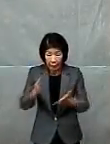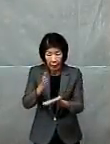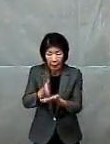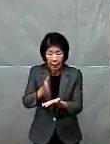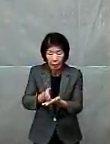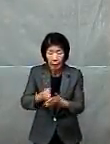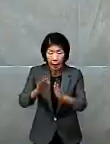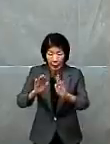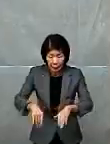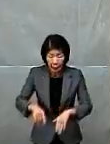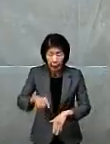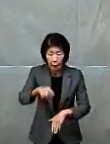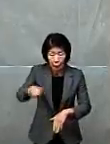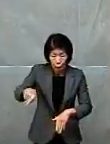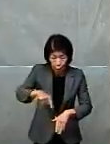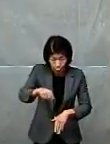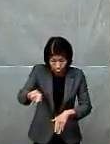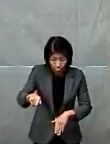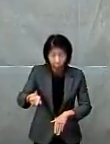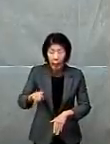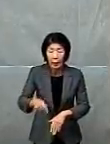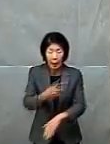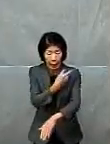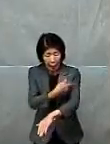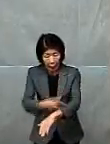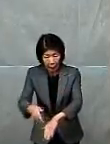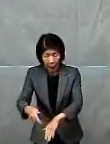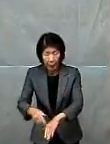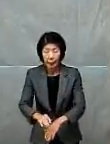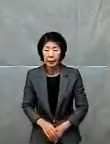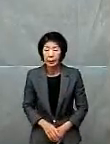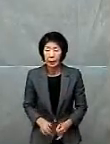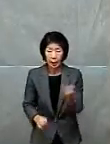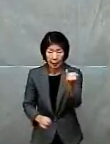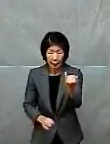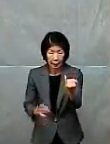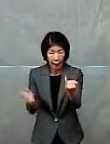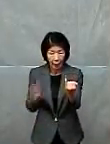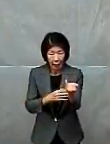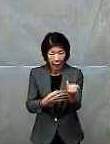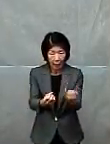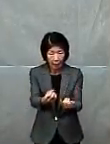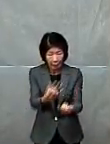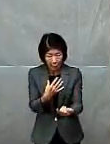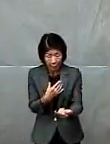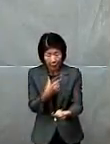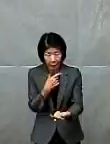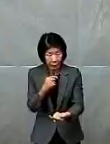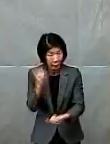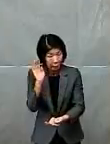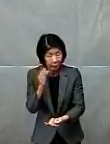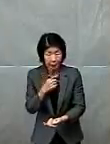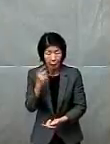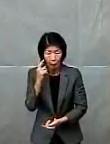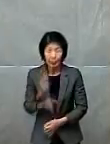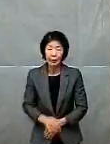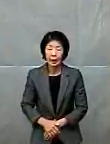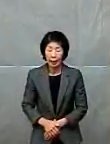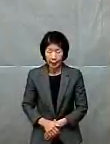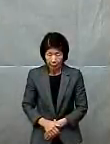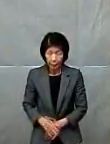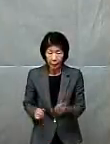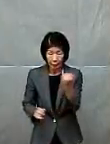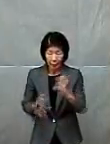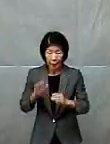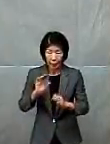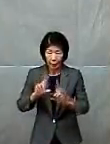という一連の流れについて、まだ知事から直接お話を伺ってないものですから。 ああ、そうですか。はい、わ